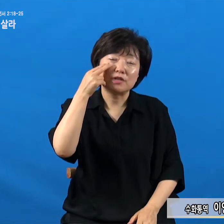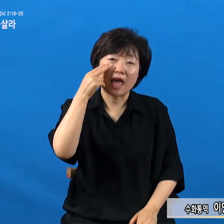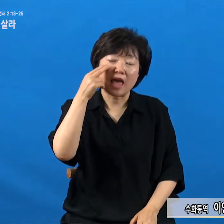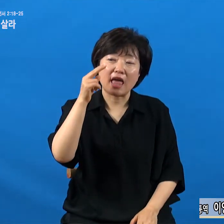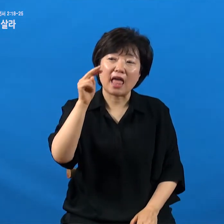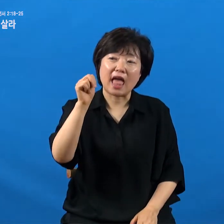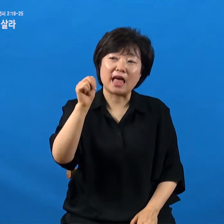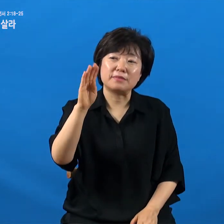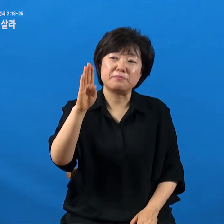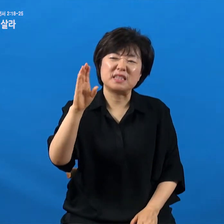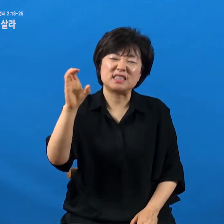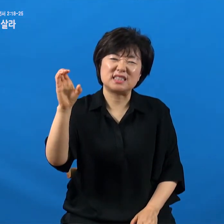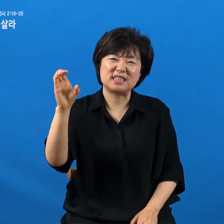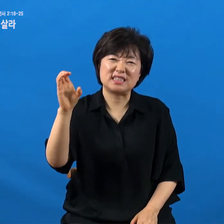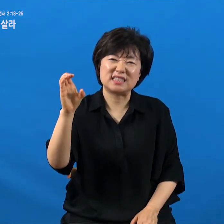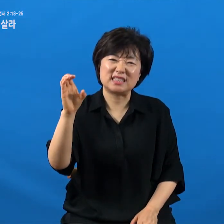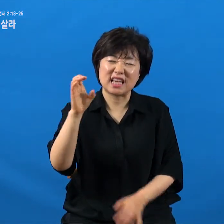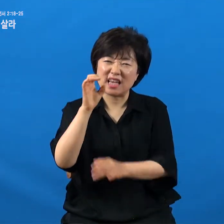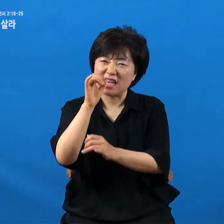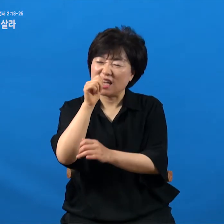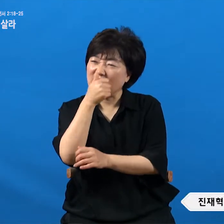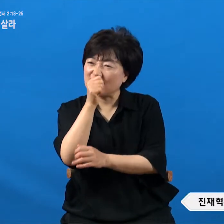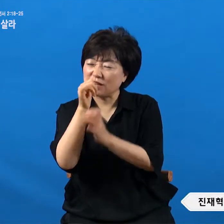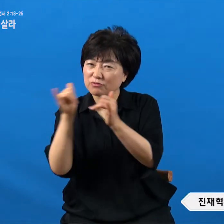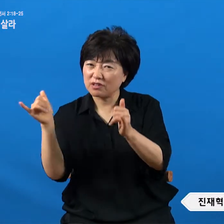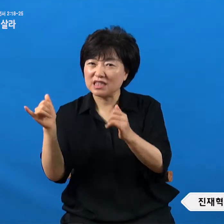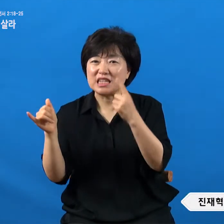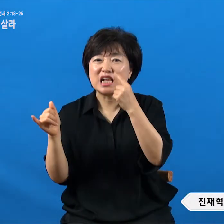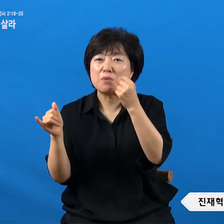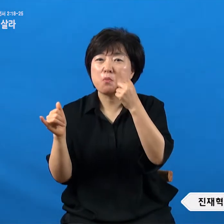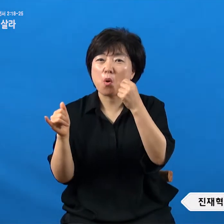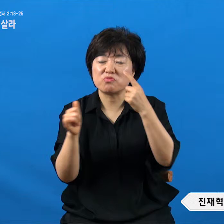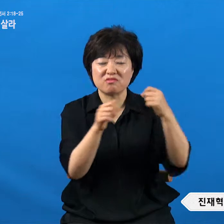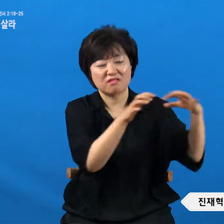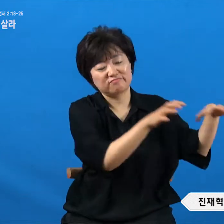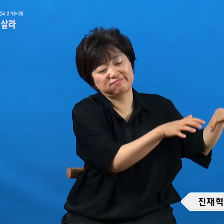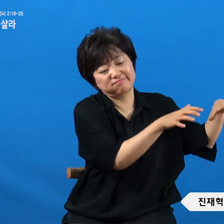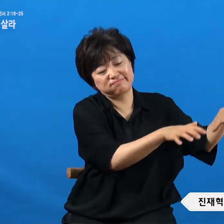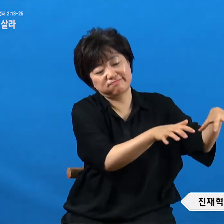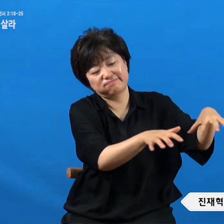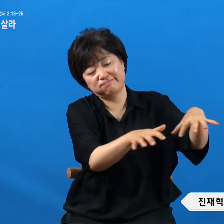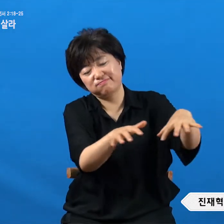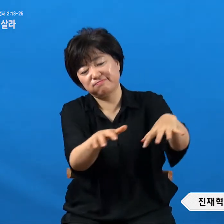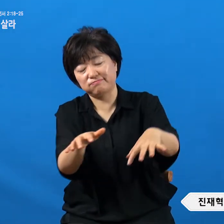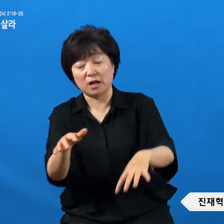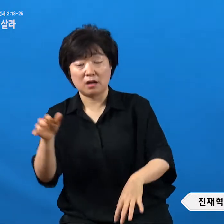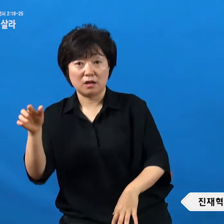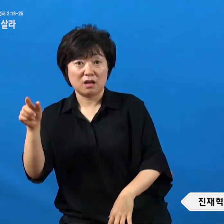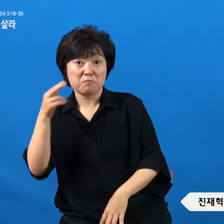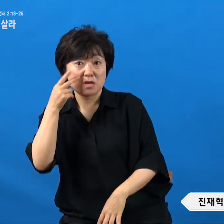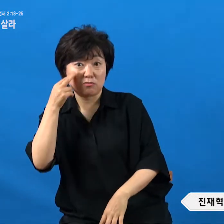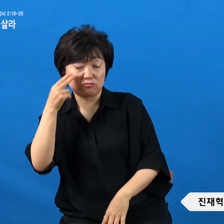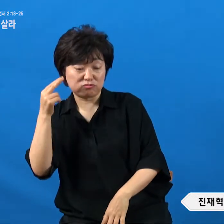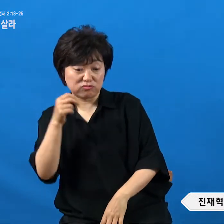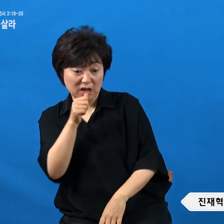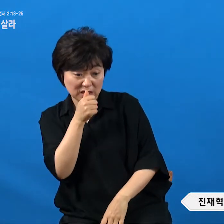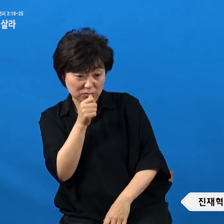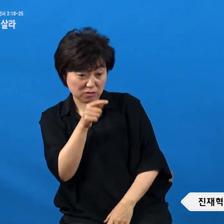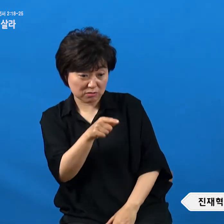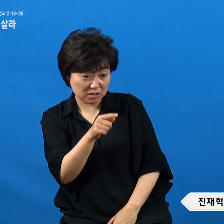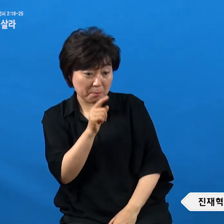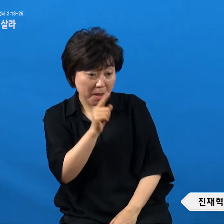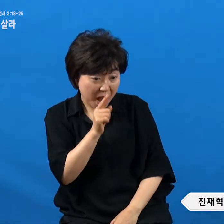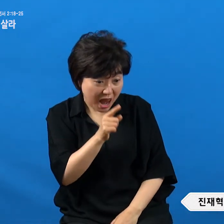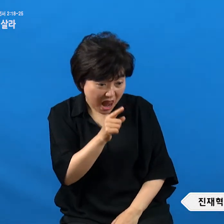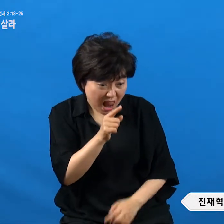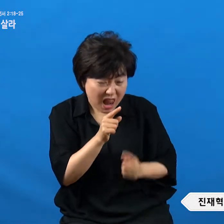미국의 MBC 앵커들이 일본에 들어오는 모습을 보면서 했던 망언을 통해서 우리 한국